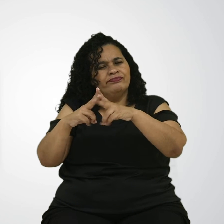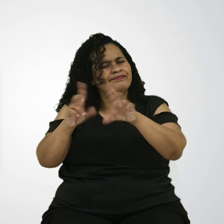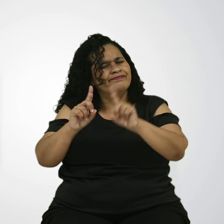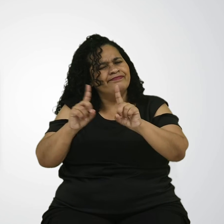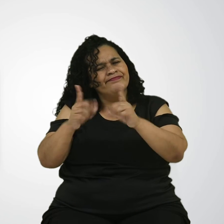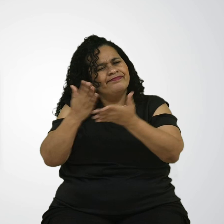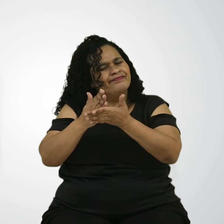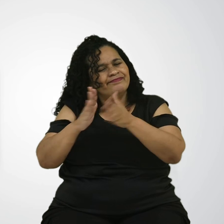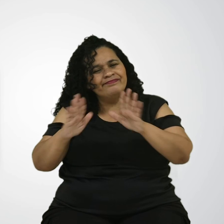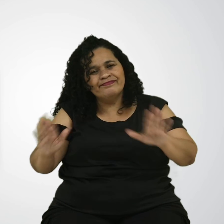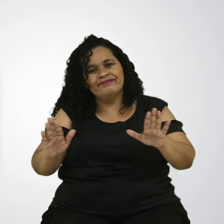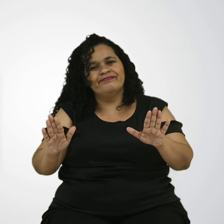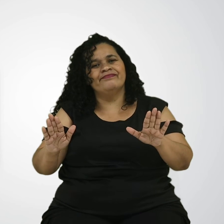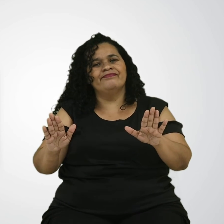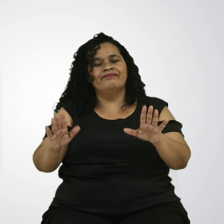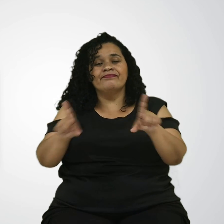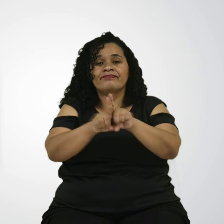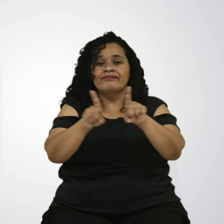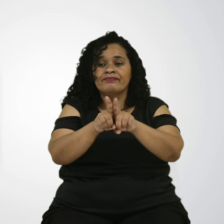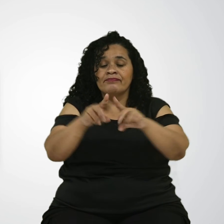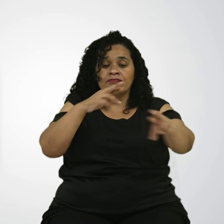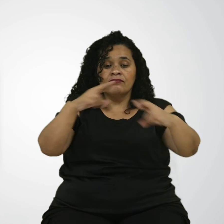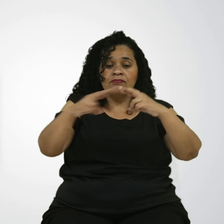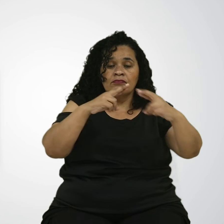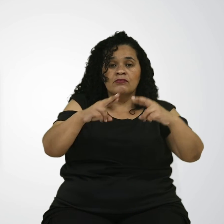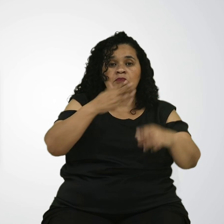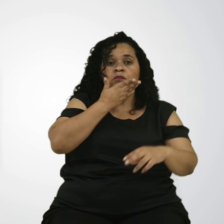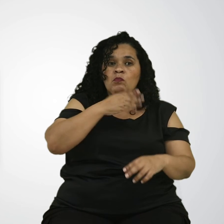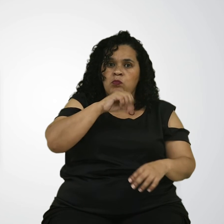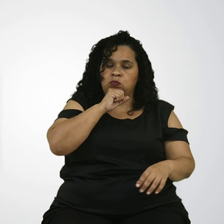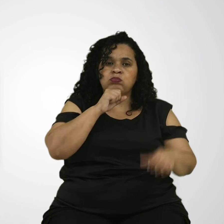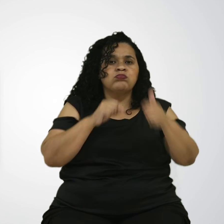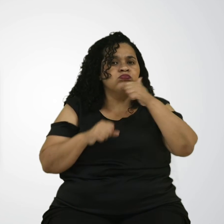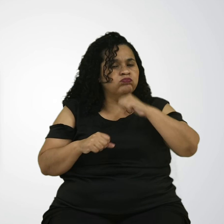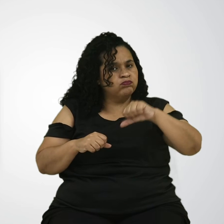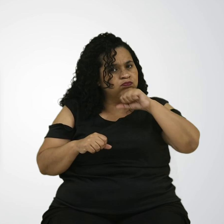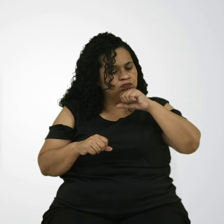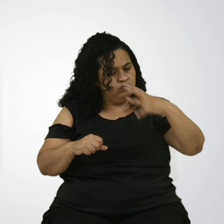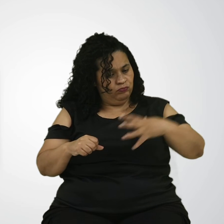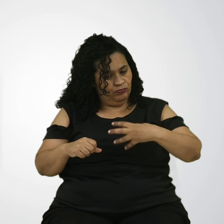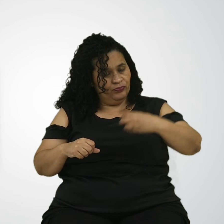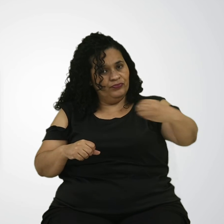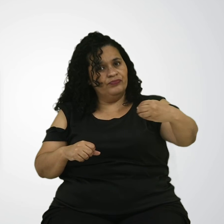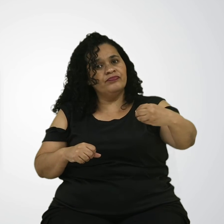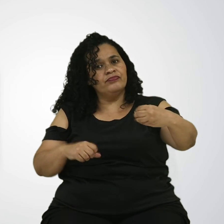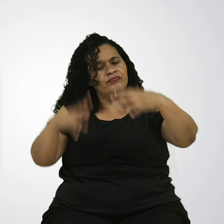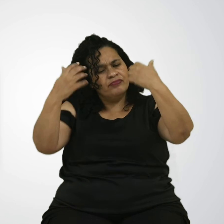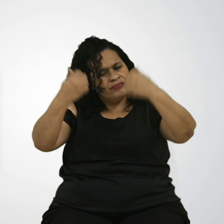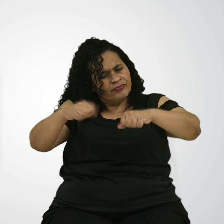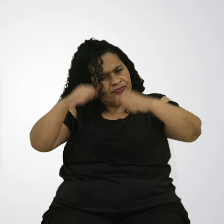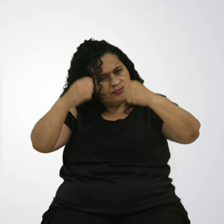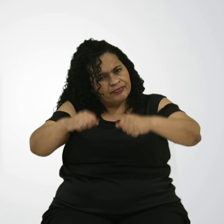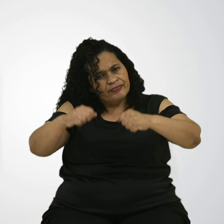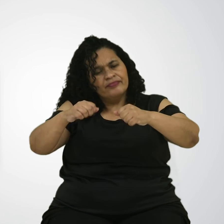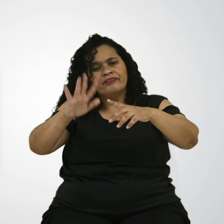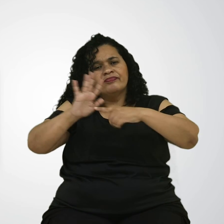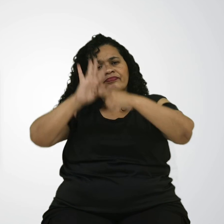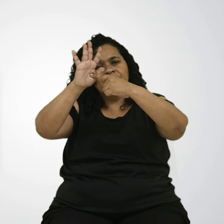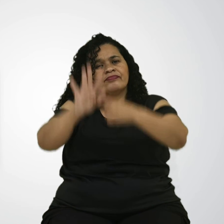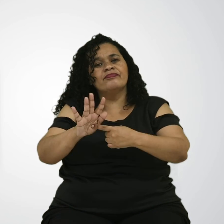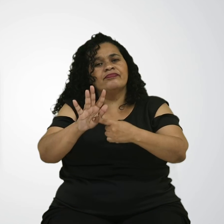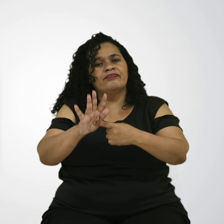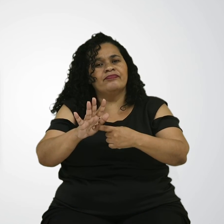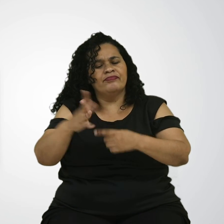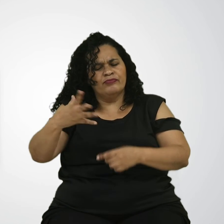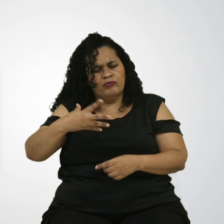entre pais e filhos. Ora, de novo, né, nós temos o mesmo princípio. Nenhum filho terá problema